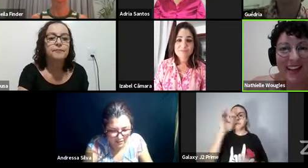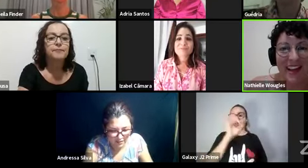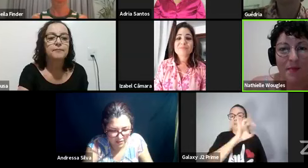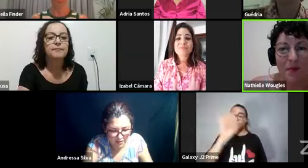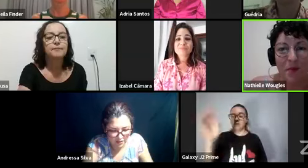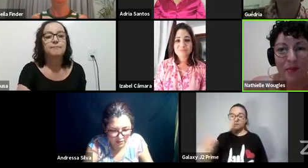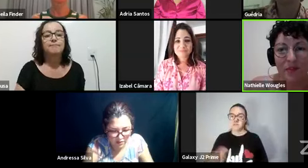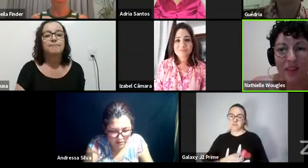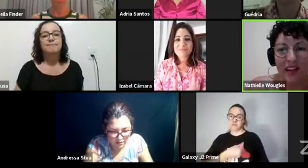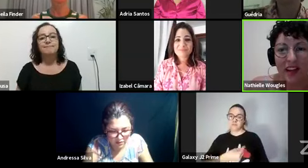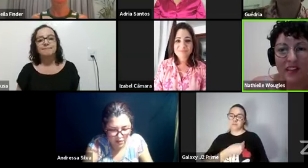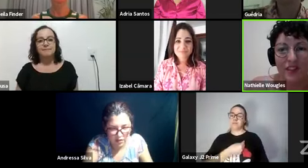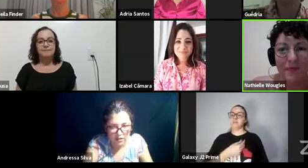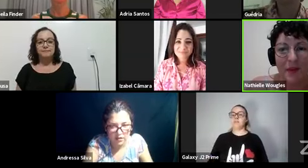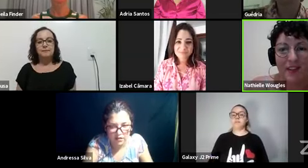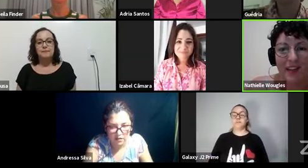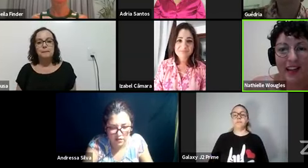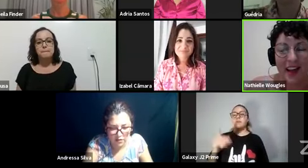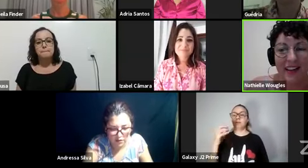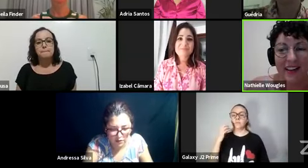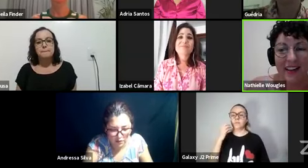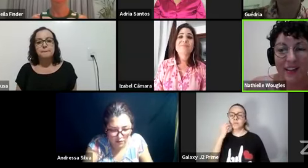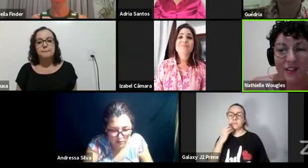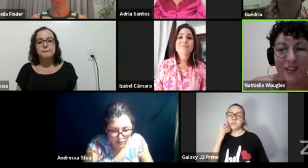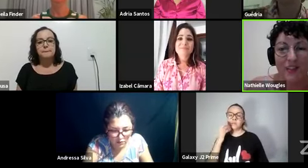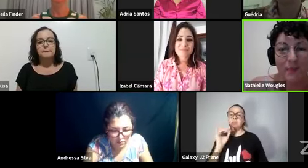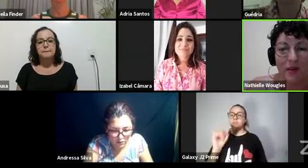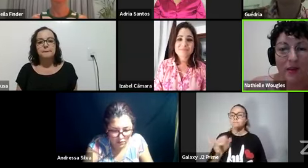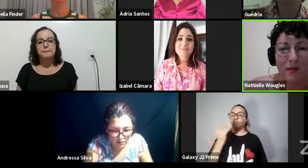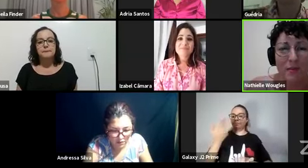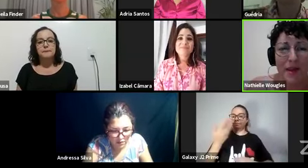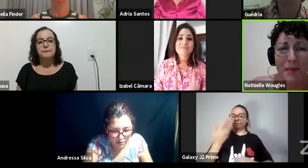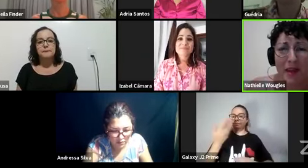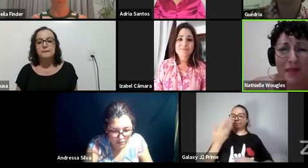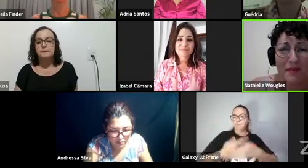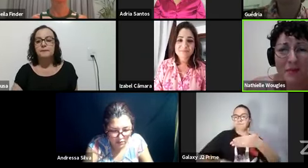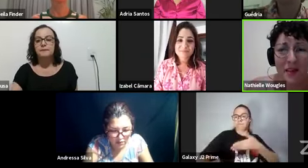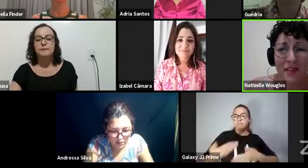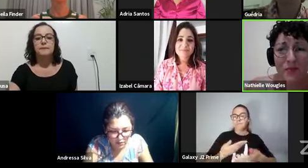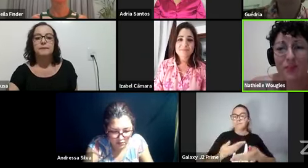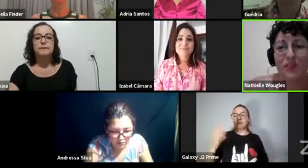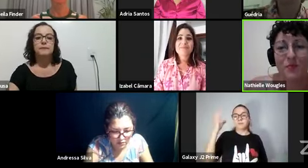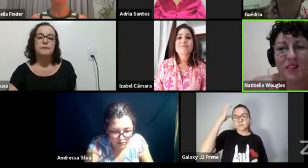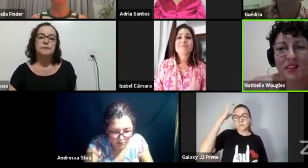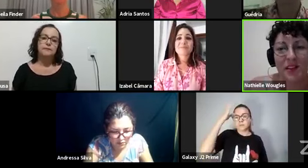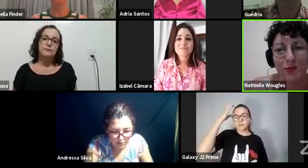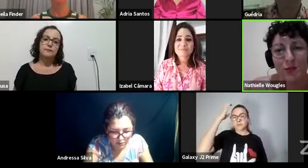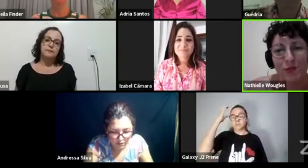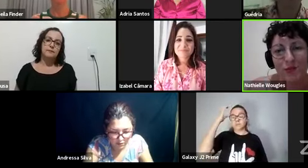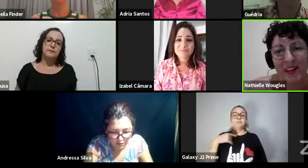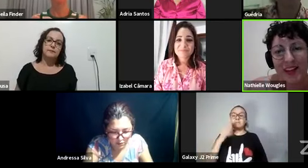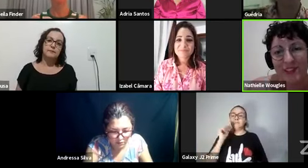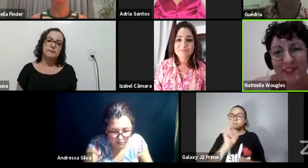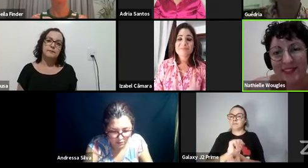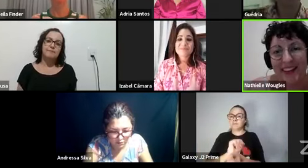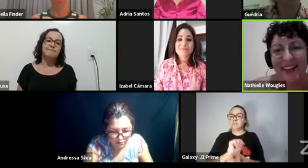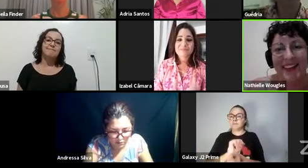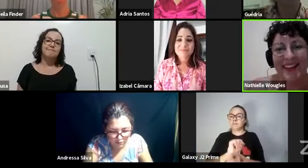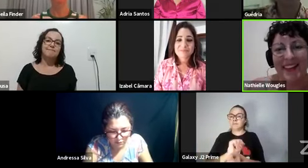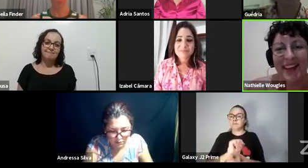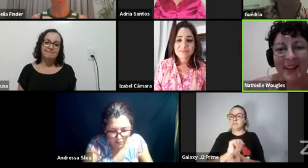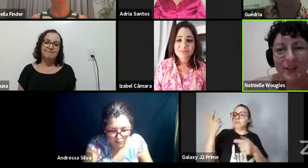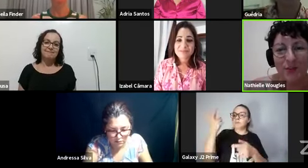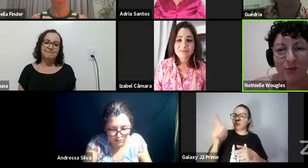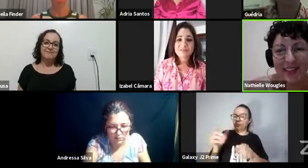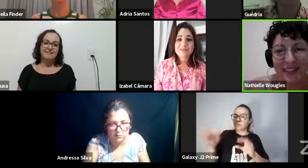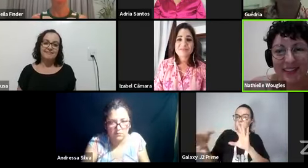vocês. É uma oportunidade de partilhar grande. Espero que bem em breve mesmo a gente possa estar junto de verdade,